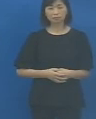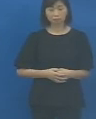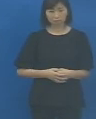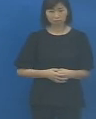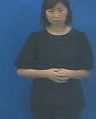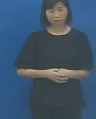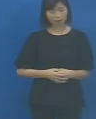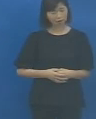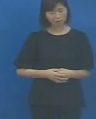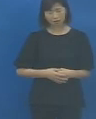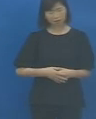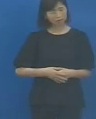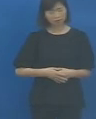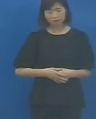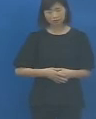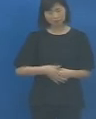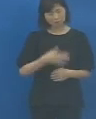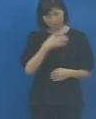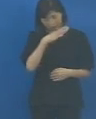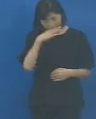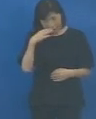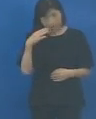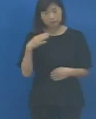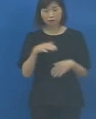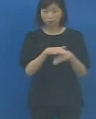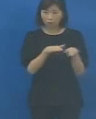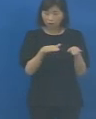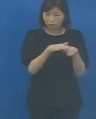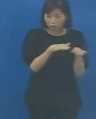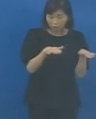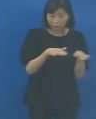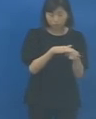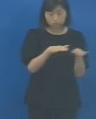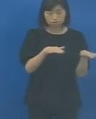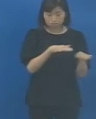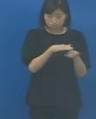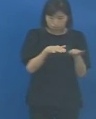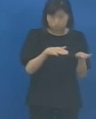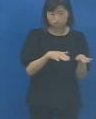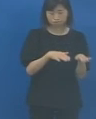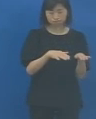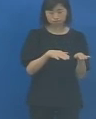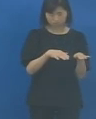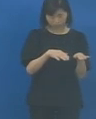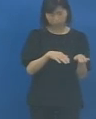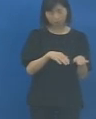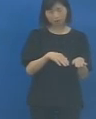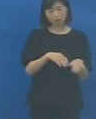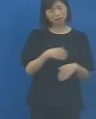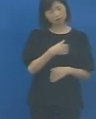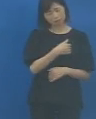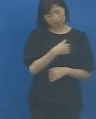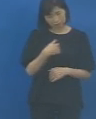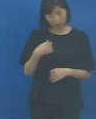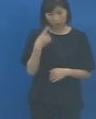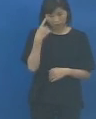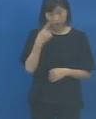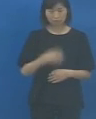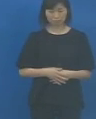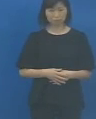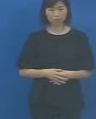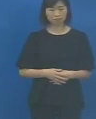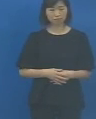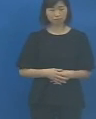本当にすがすがしい泳ぎで、泳ぎ切ったんじゃないかなというふうに思いました。まあ、結果は残念ではありますけれ